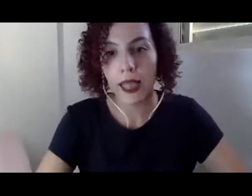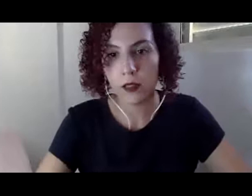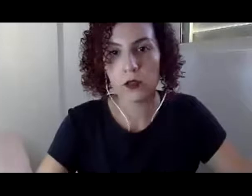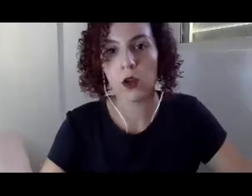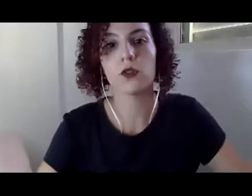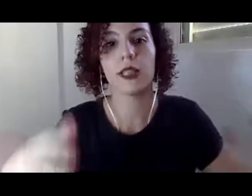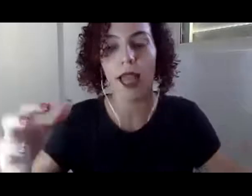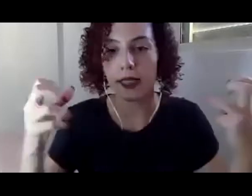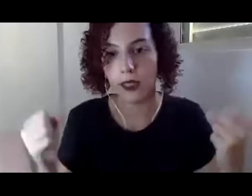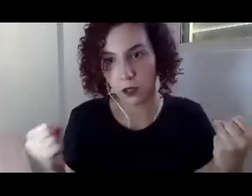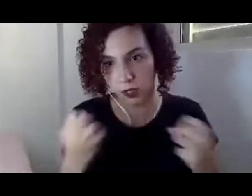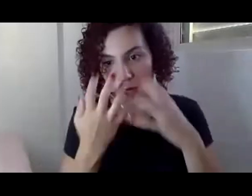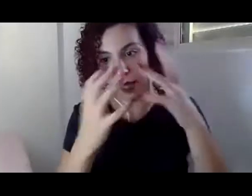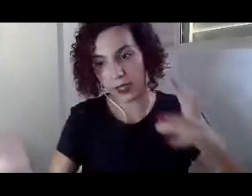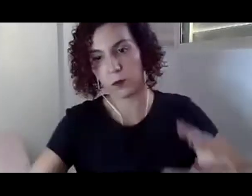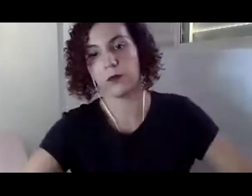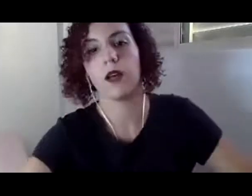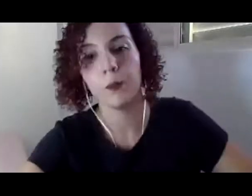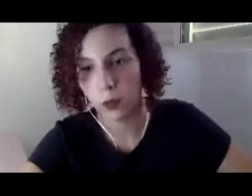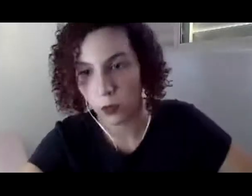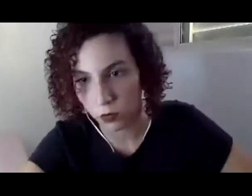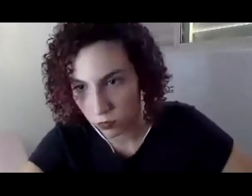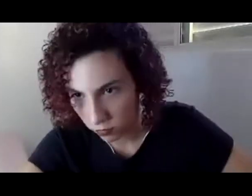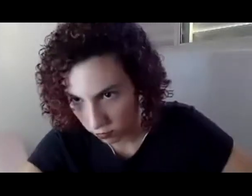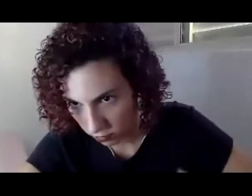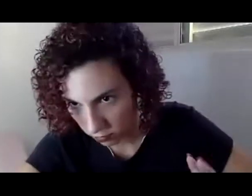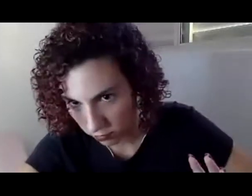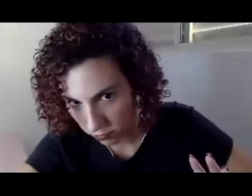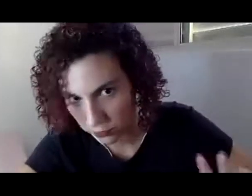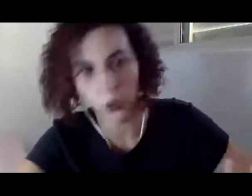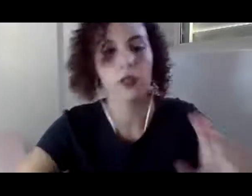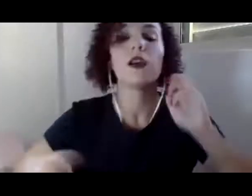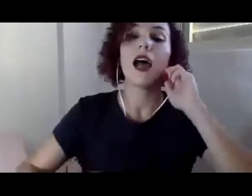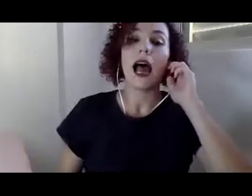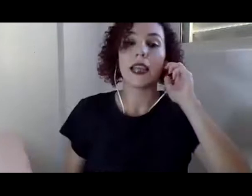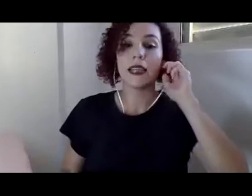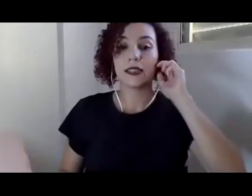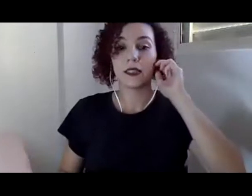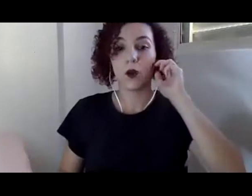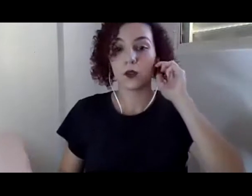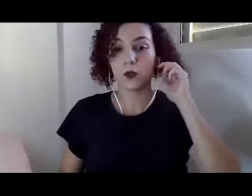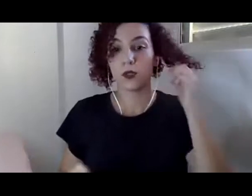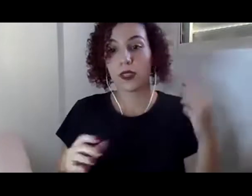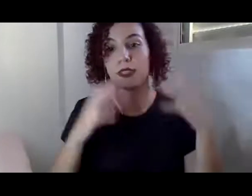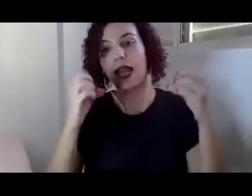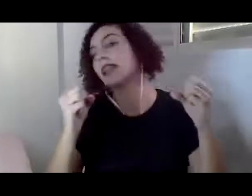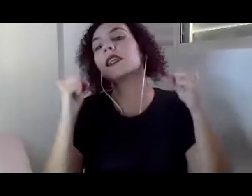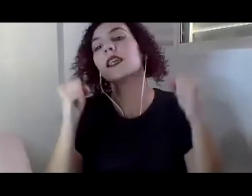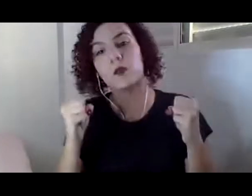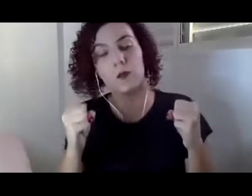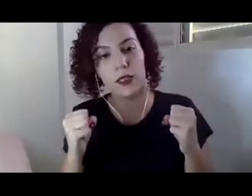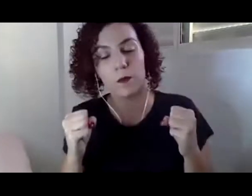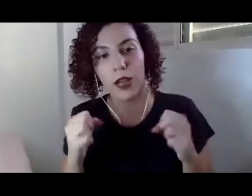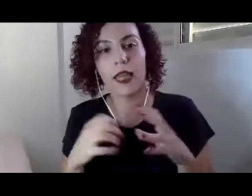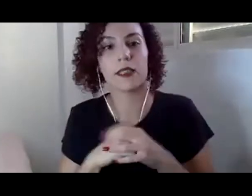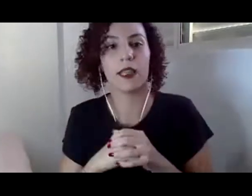E além dos nossos sinaizinhos, né, mesmo, ai meu Deus, foi. Além desses nossos